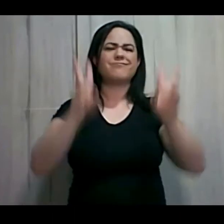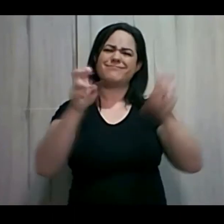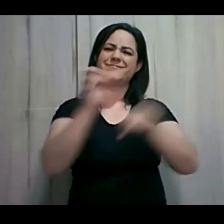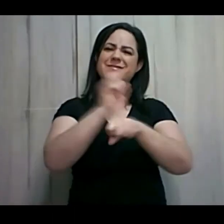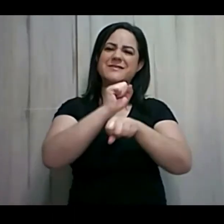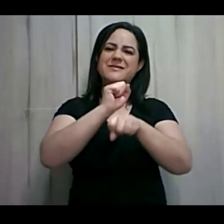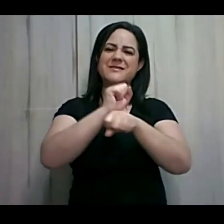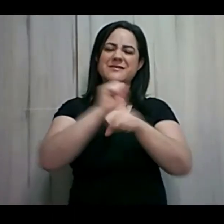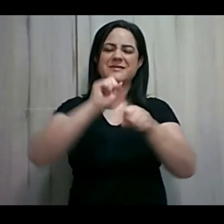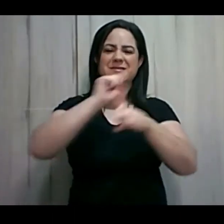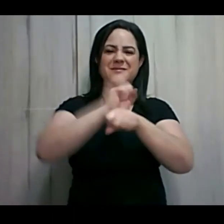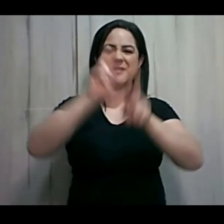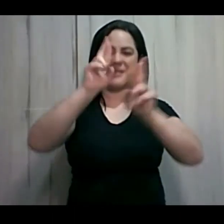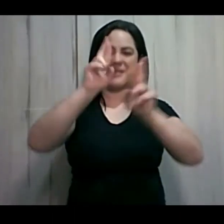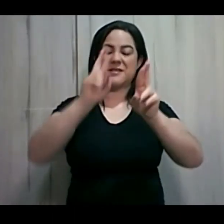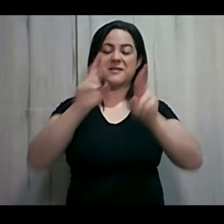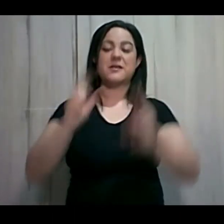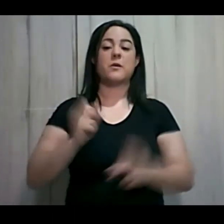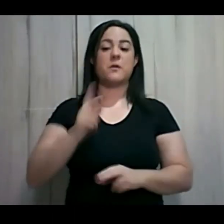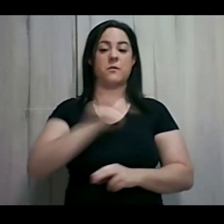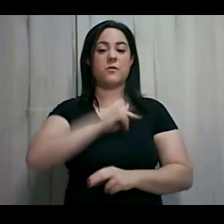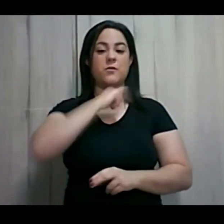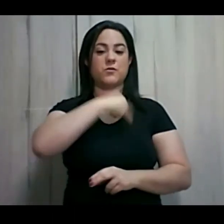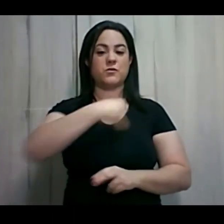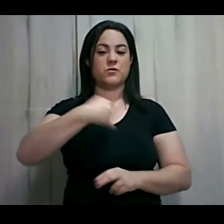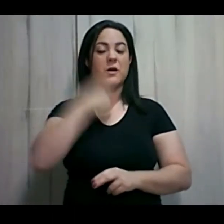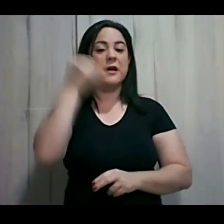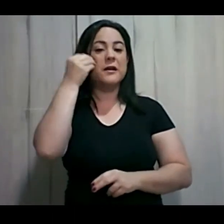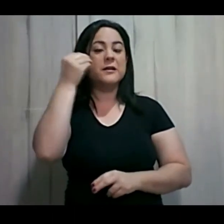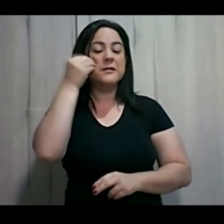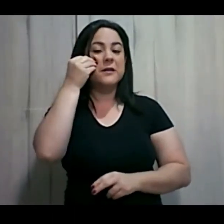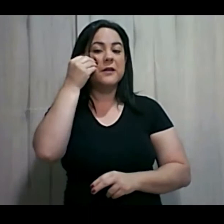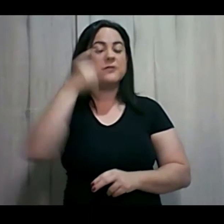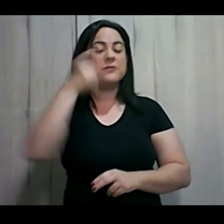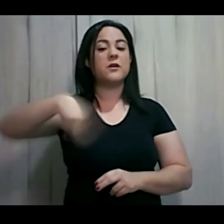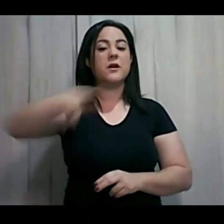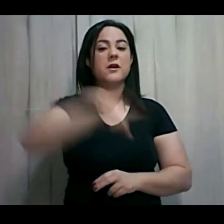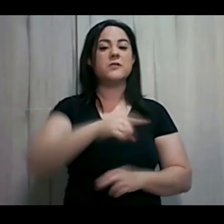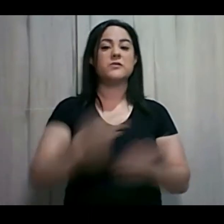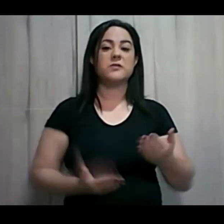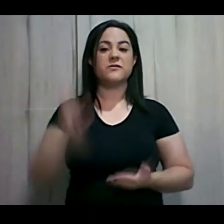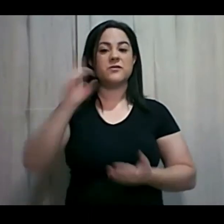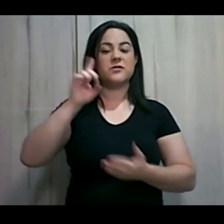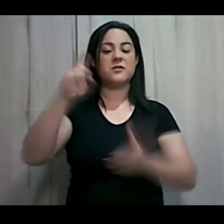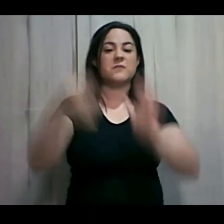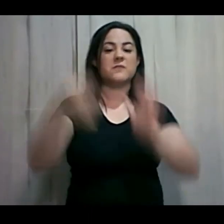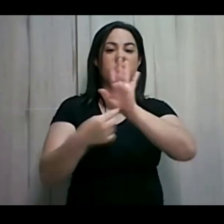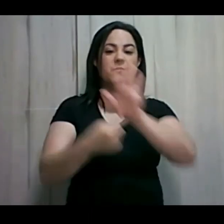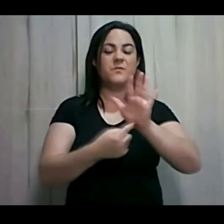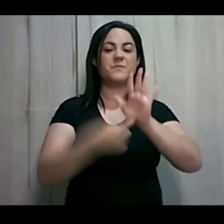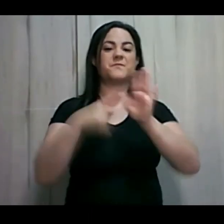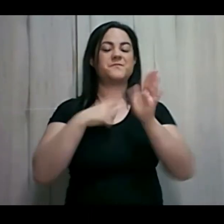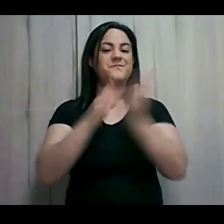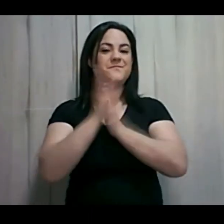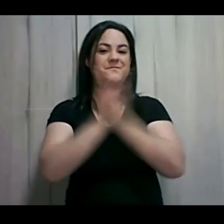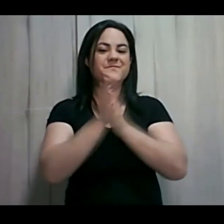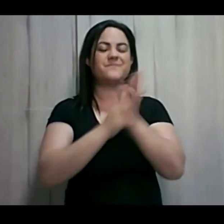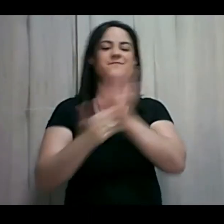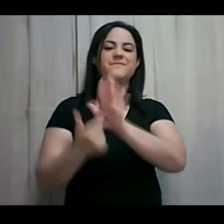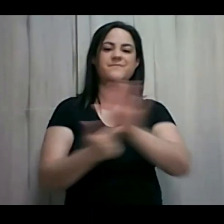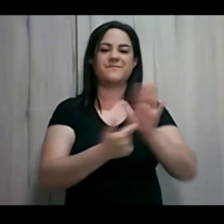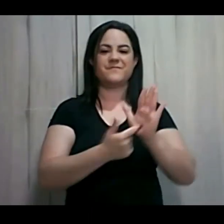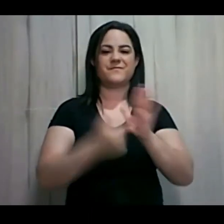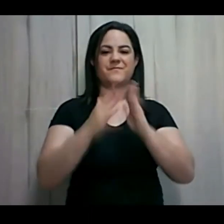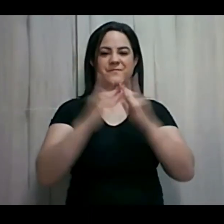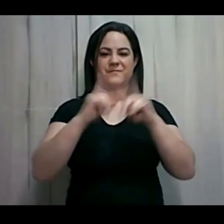que o apóstolo João está tentando reanimar os servos de Deus e reorientar as igrejas.